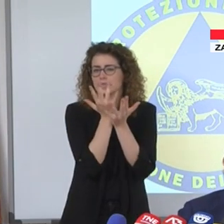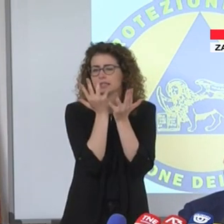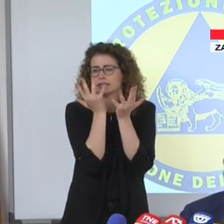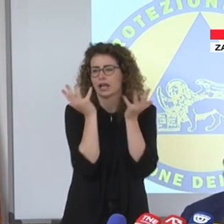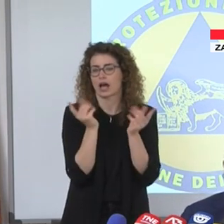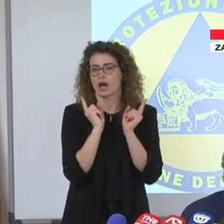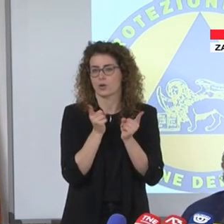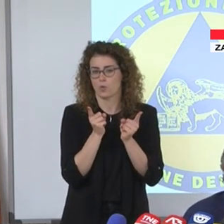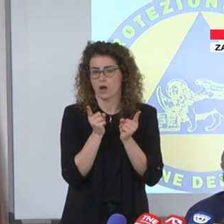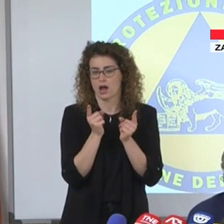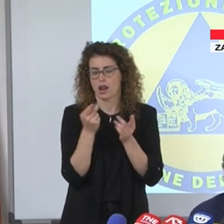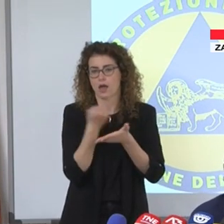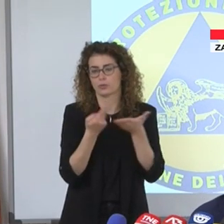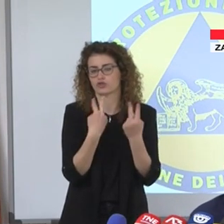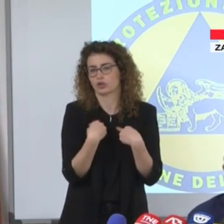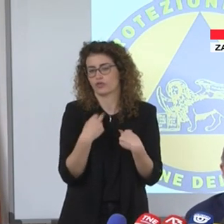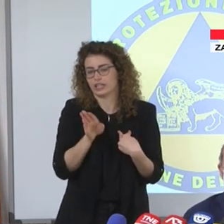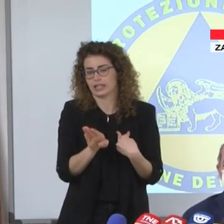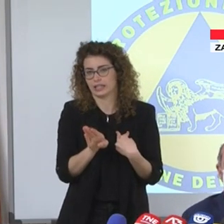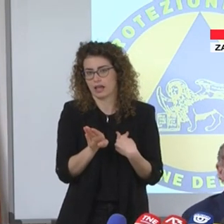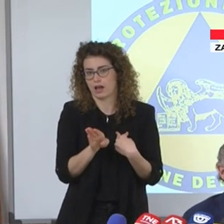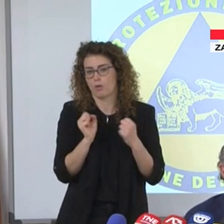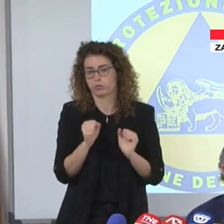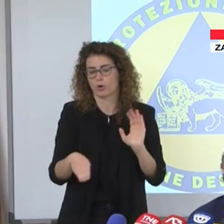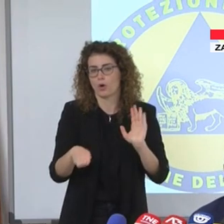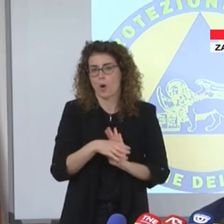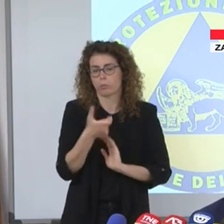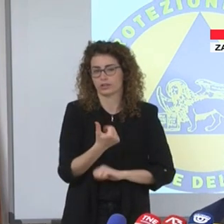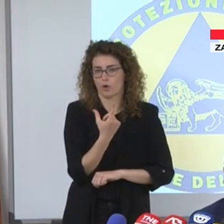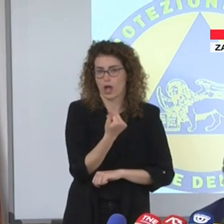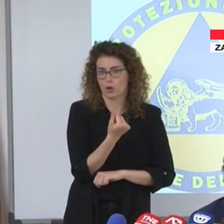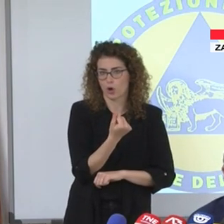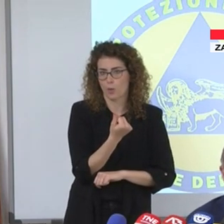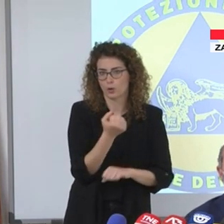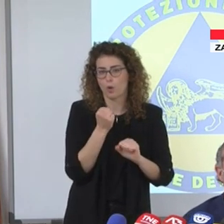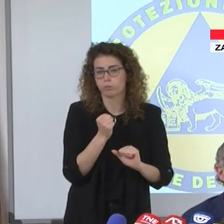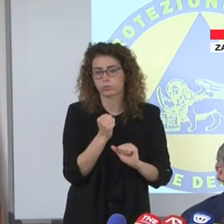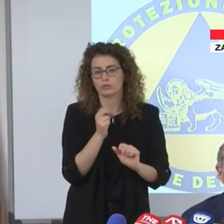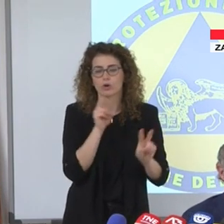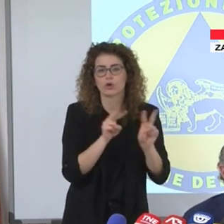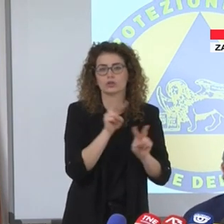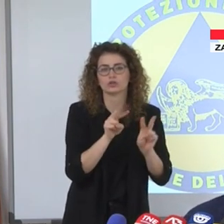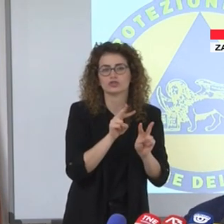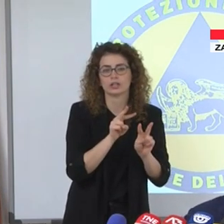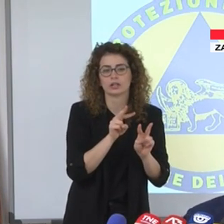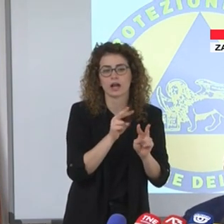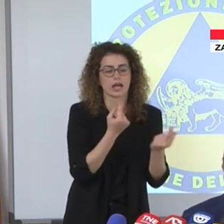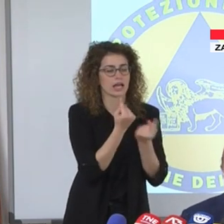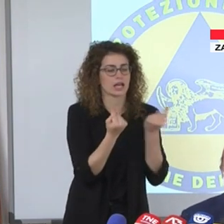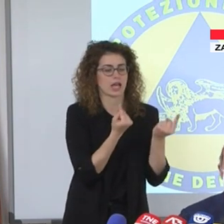vita, magari di migrante economico, possa cercare nuove opportunità o possa fare